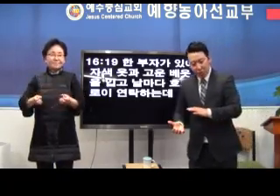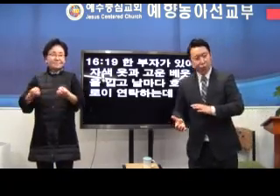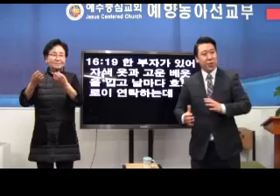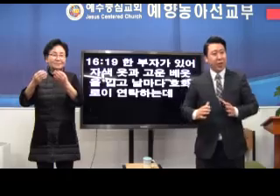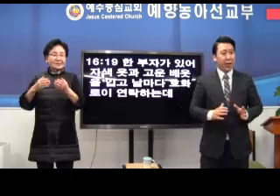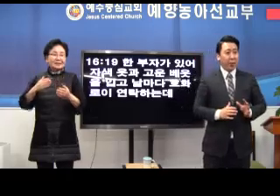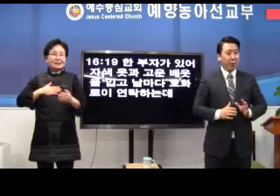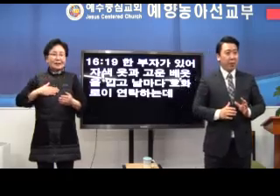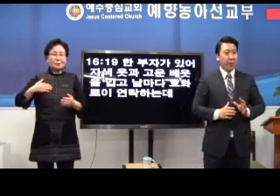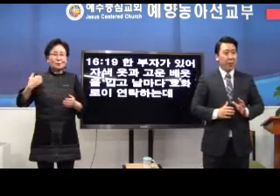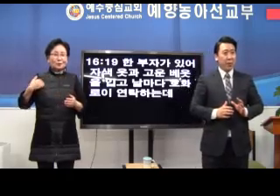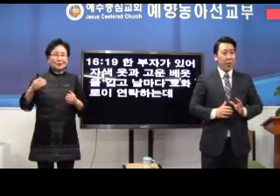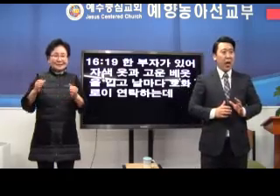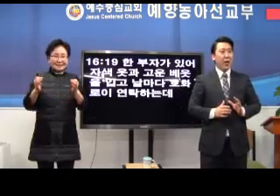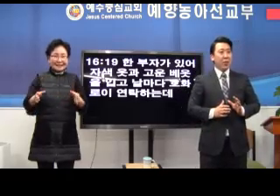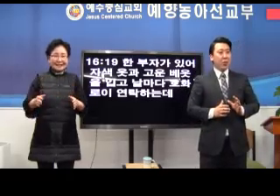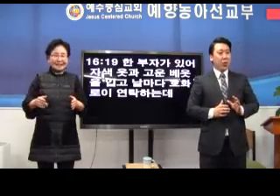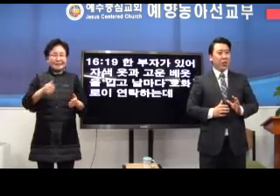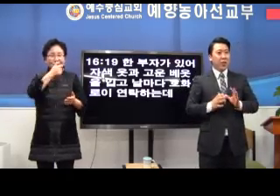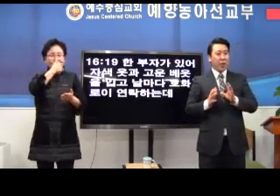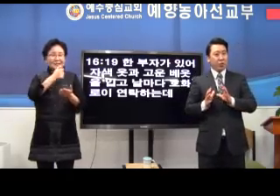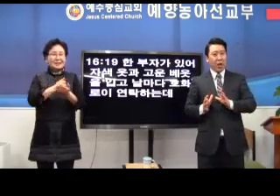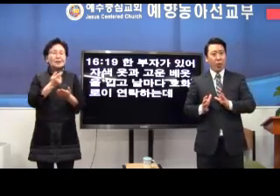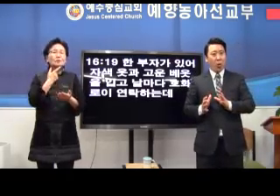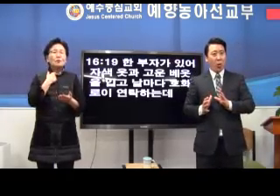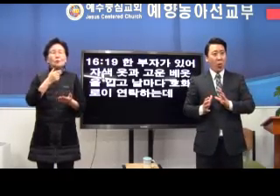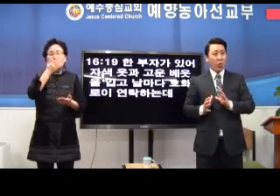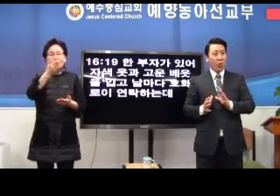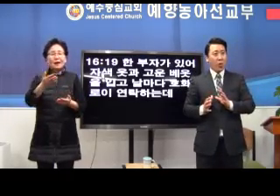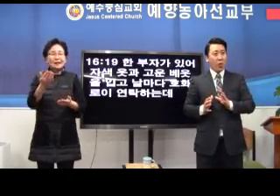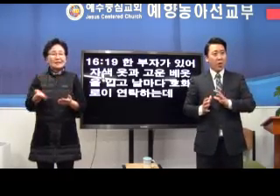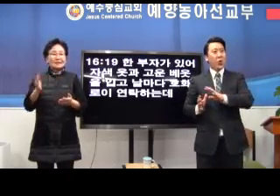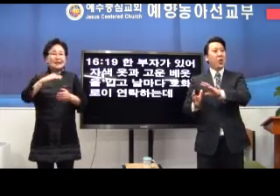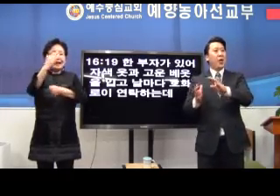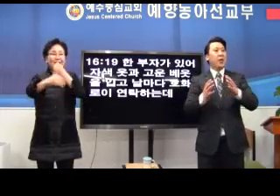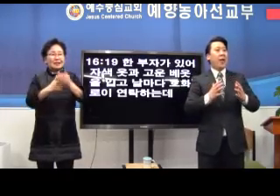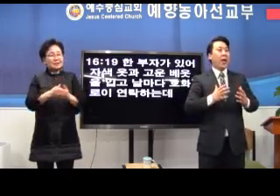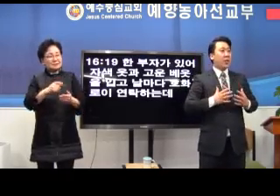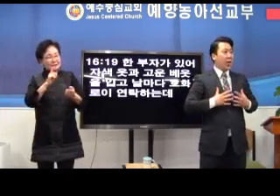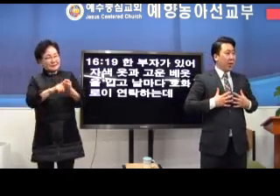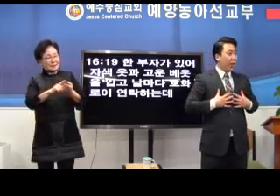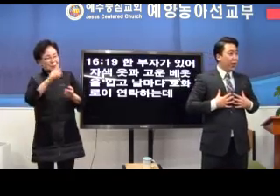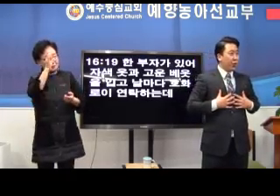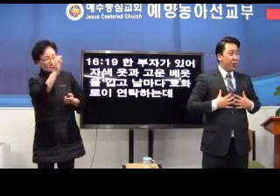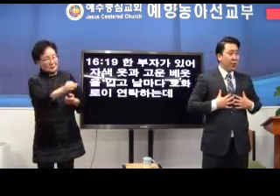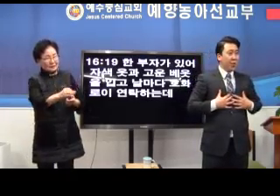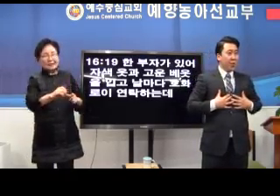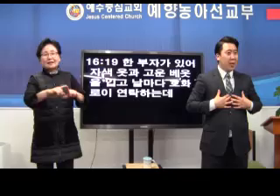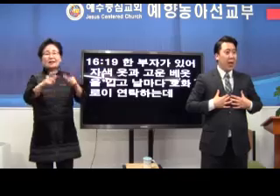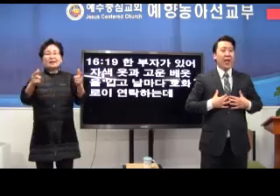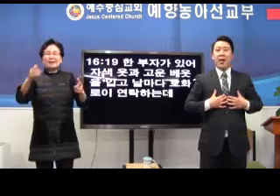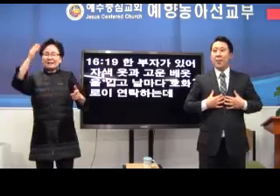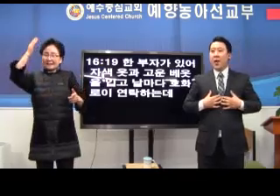수 있잖아요. 그러니까 하나님이 그걸 그냥 놔두지 않고 그걸 깨끗하게 만들 수 있는 하나님의